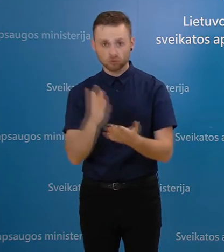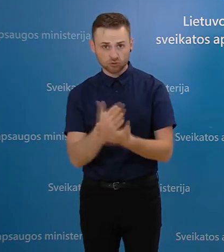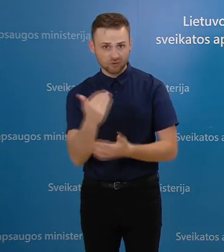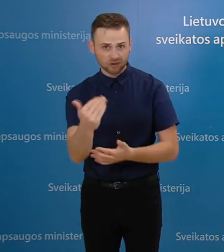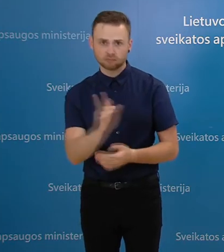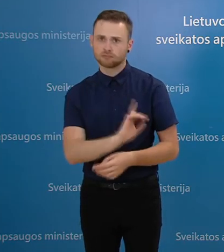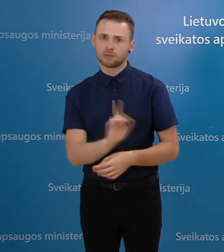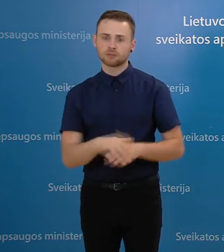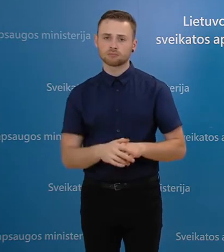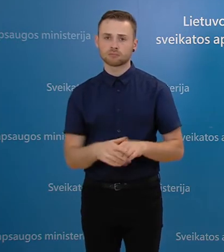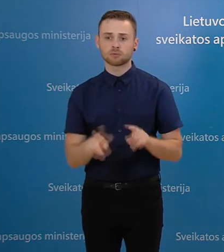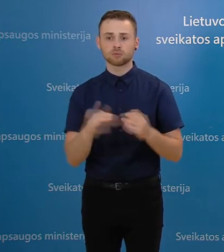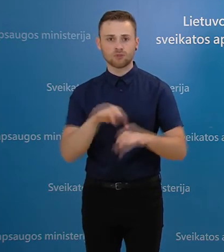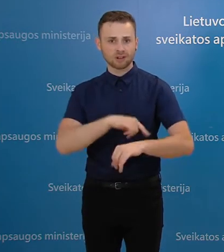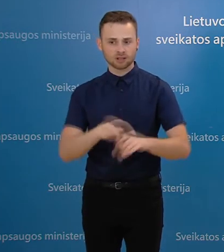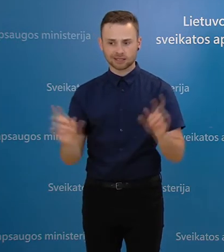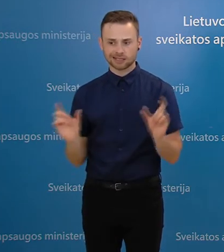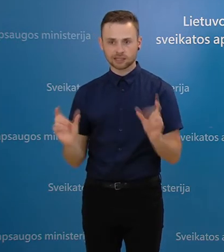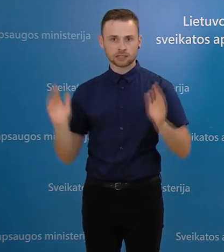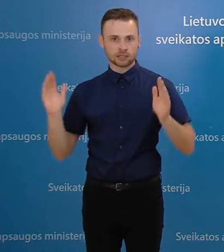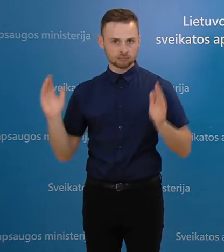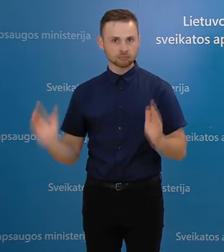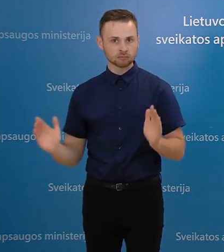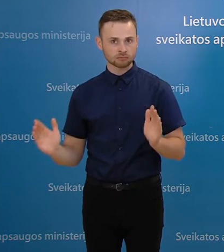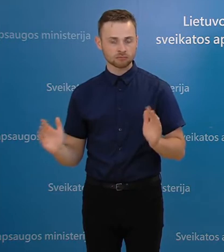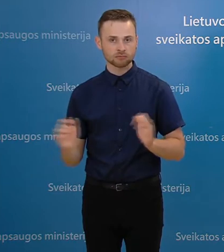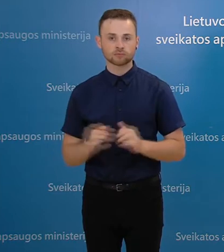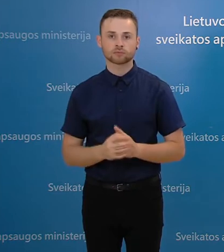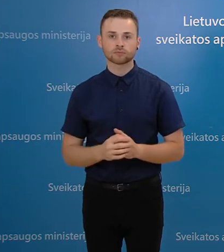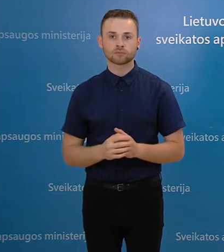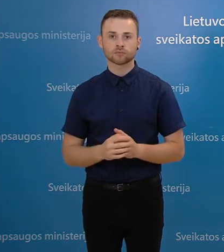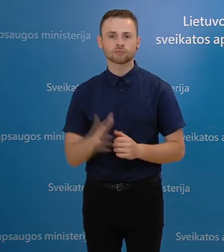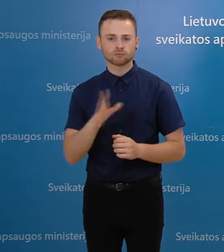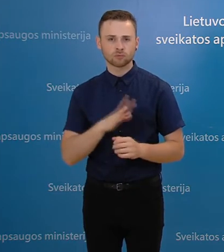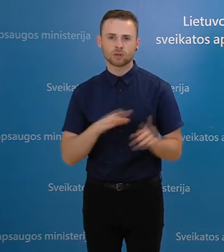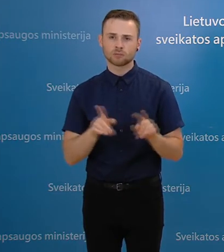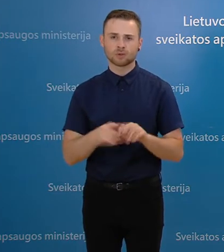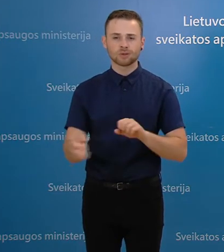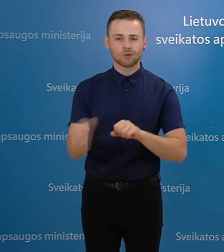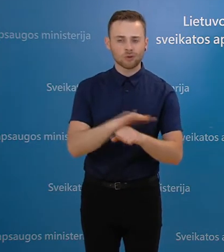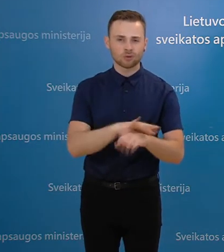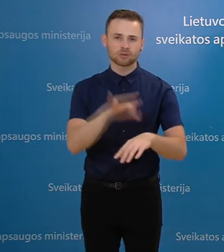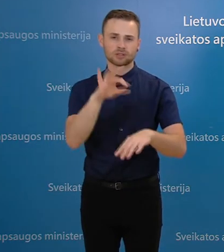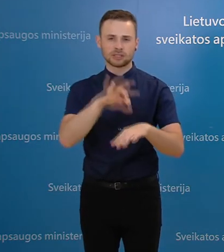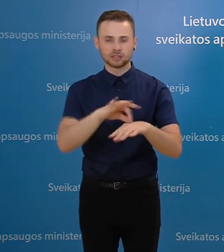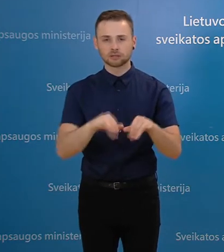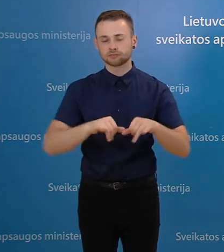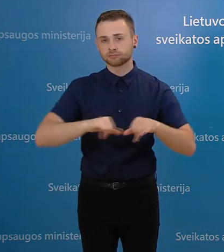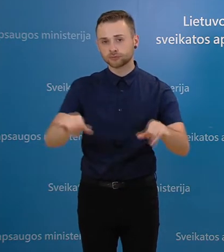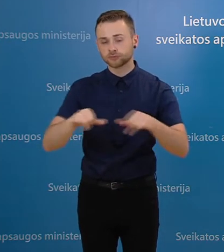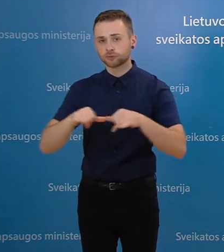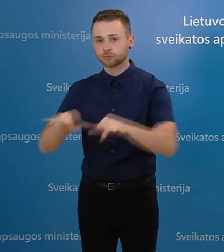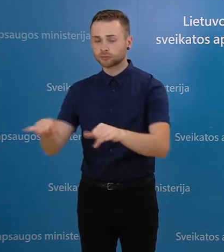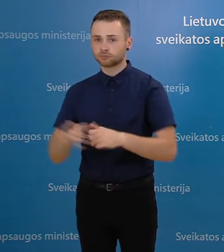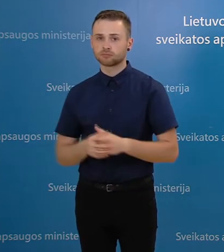karantino metu ir esant COVID plitimui tokio trūkumo nebuvo užfiksuota, tai